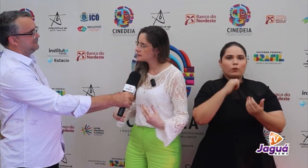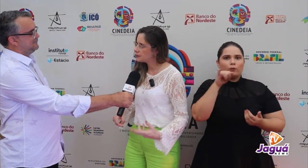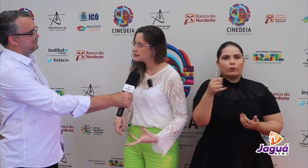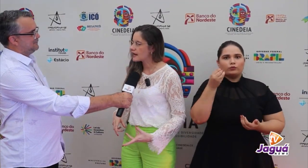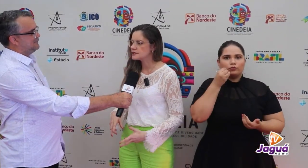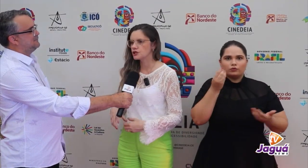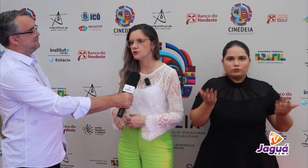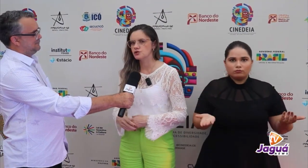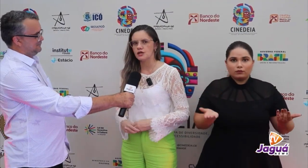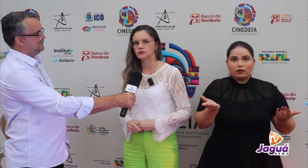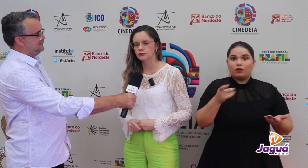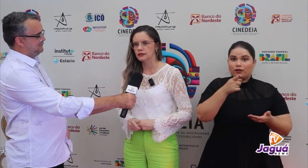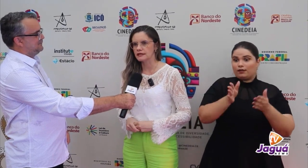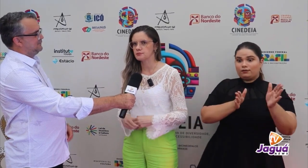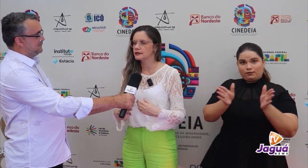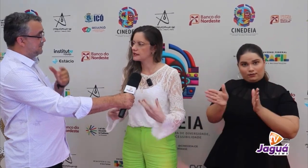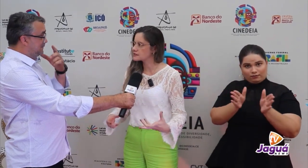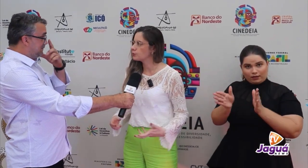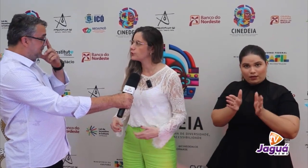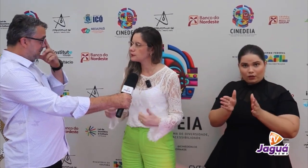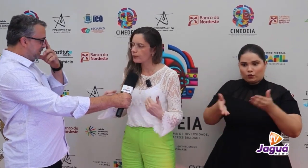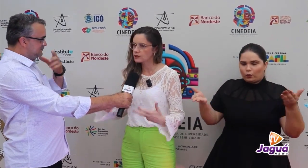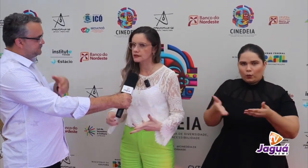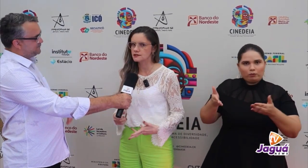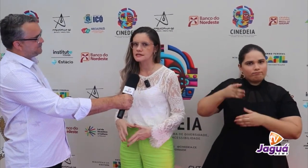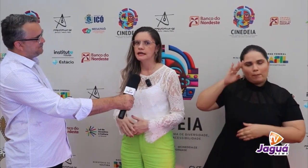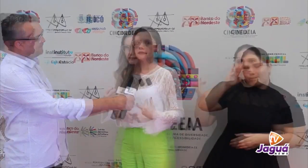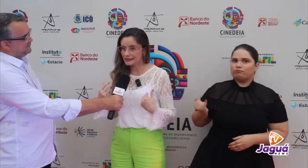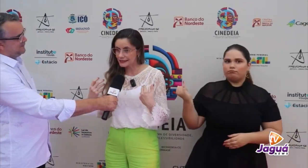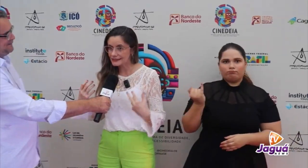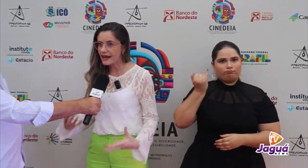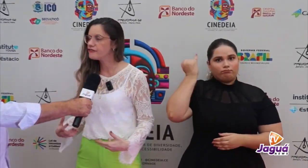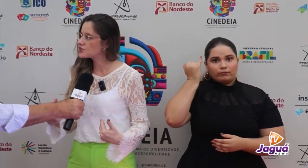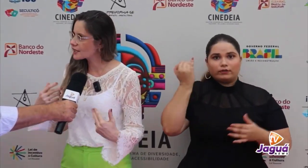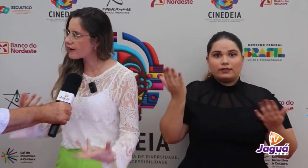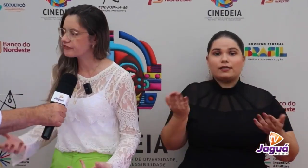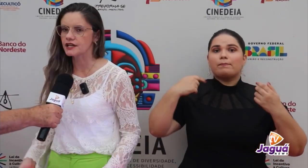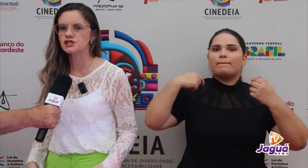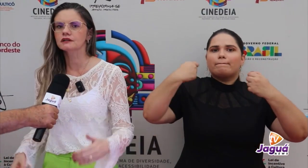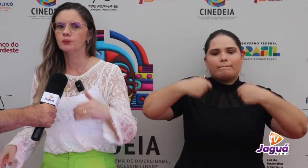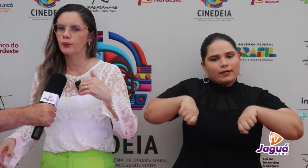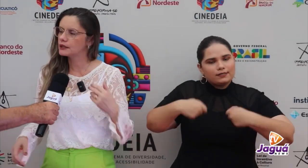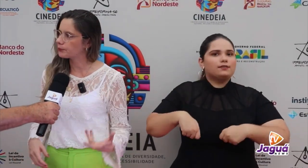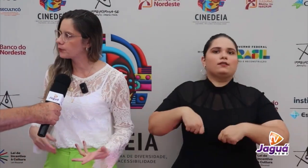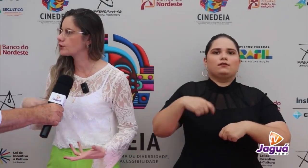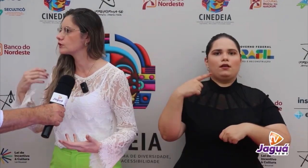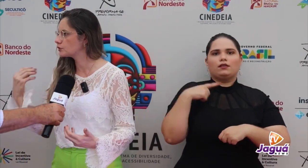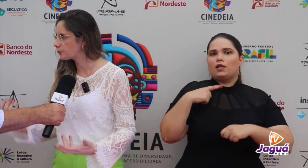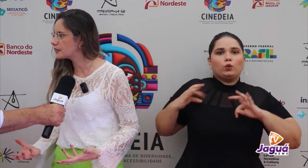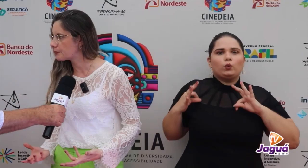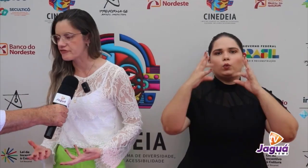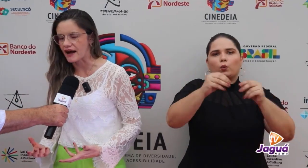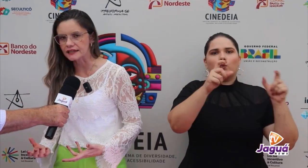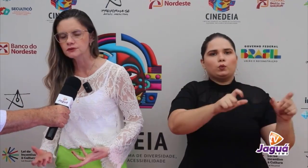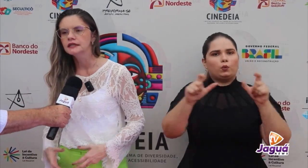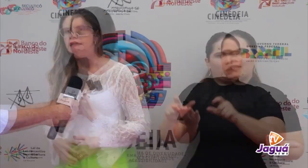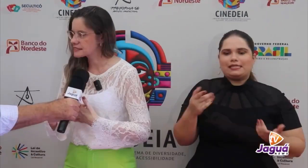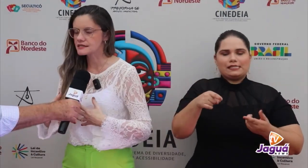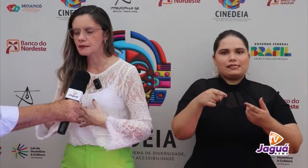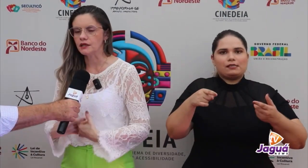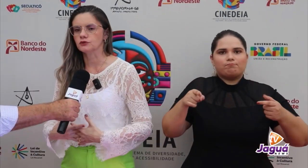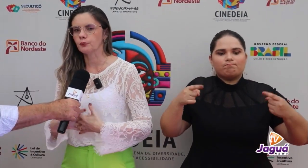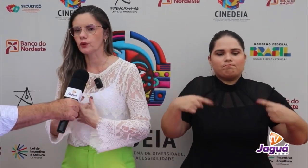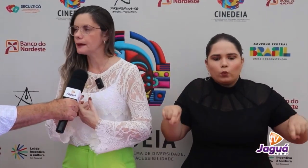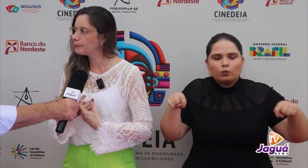da acessibilidade, que hoje é uma das bandeiras muito importantes, que devem estar à frente tanto do poder público quanto do poder privado.